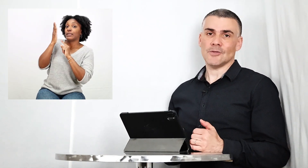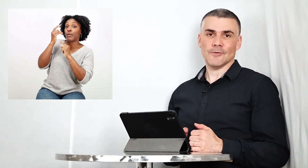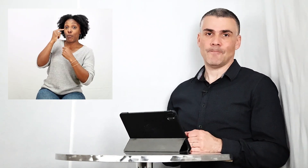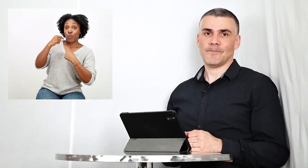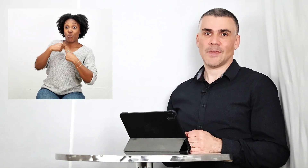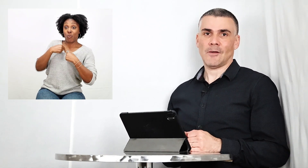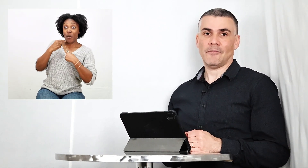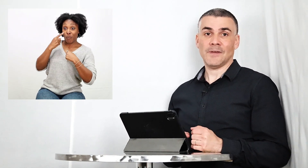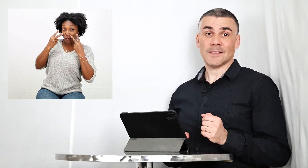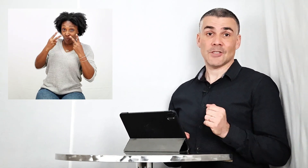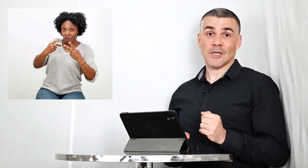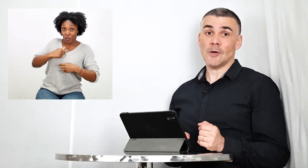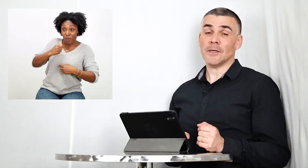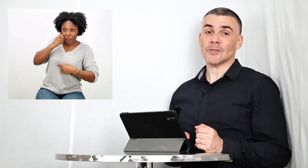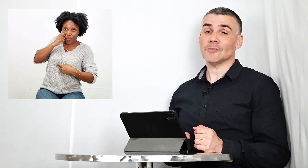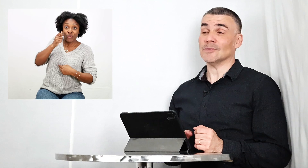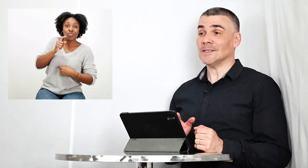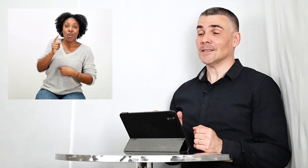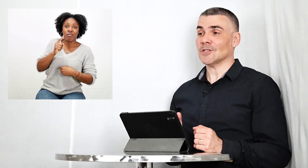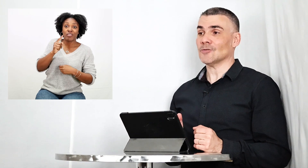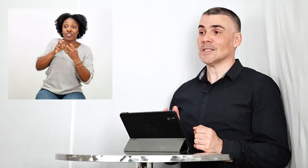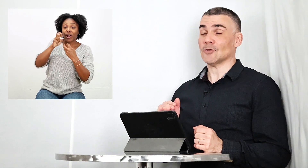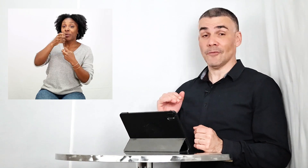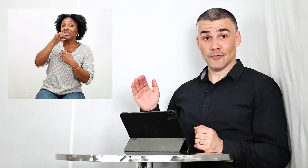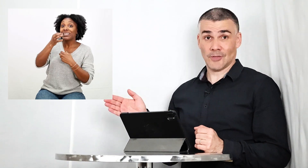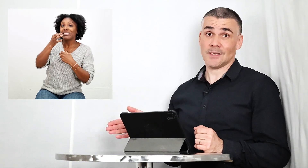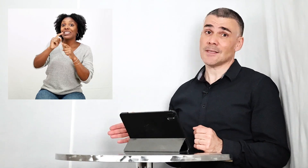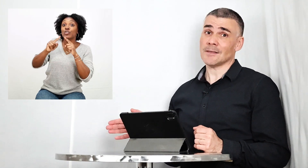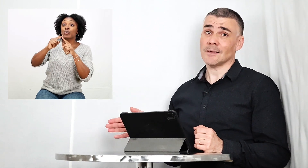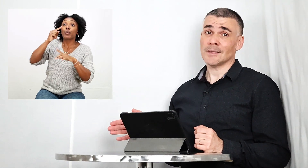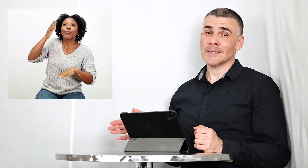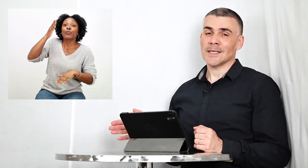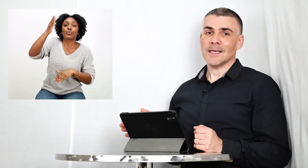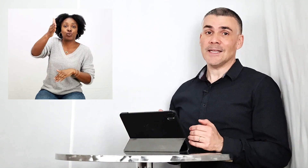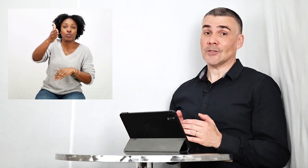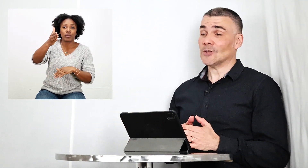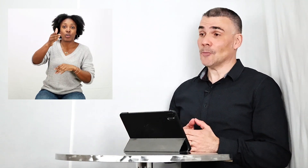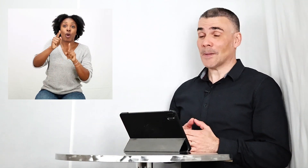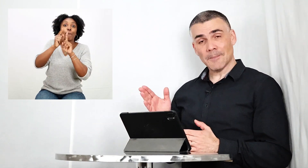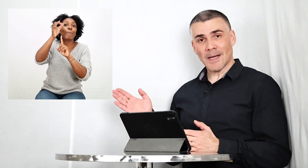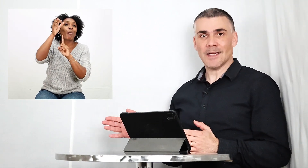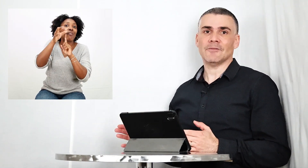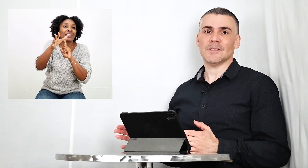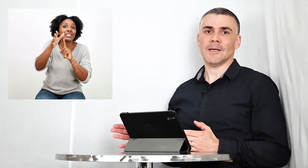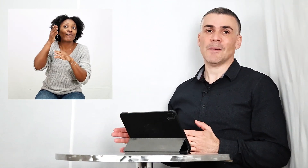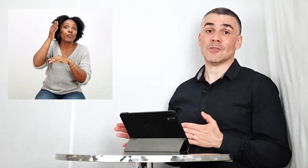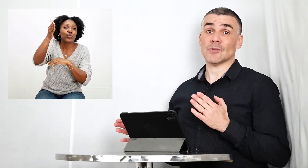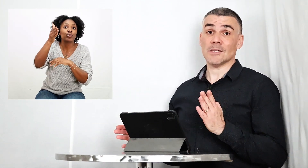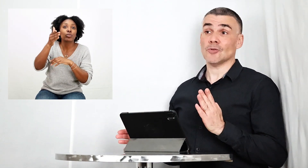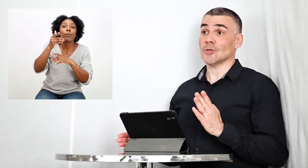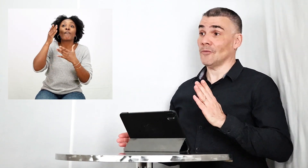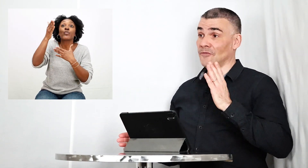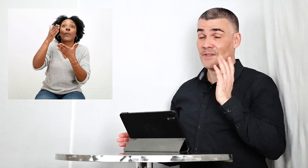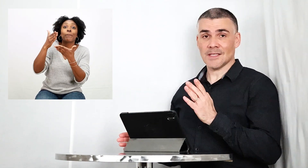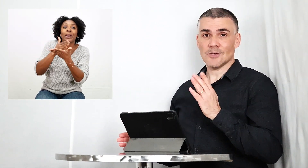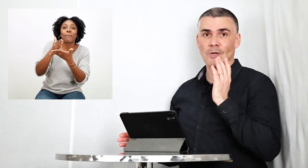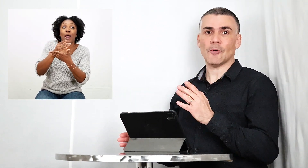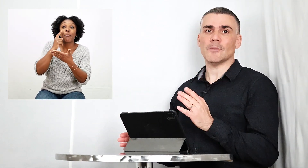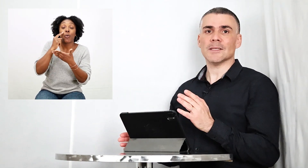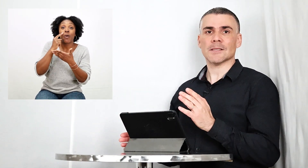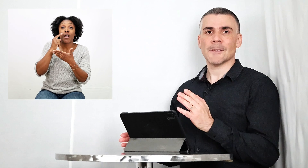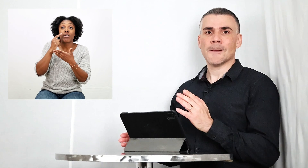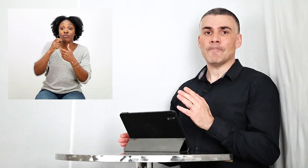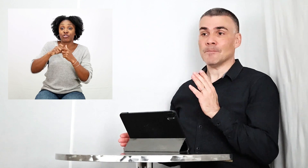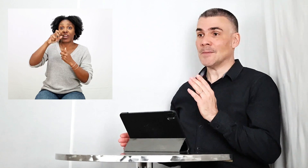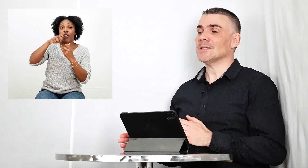pas sous ses yeux. En fait, Jacob est en train de dire des choses qui sont futuristes. Il est en train de préparer l'avenir parce que ses yeux sont fixés sur